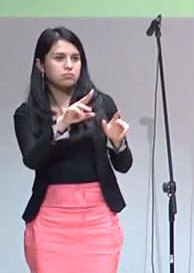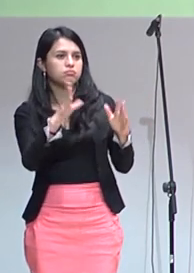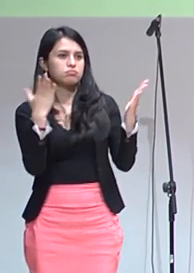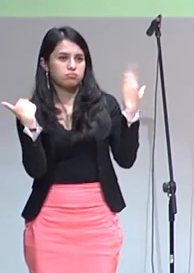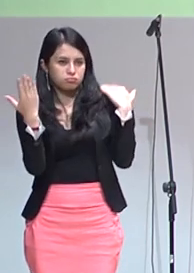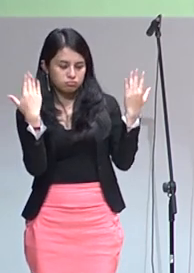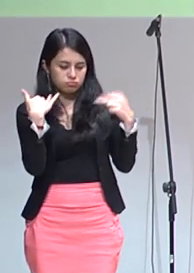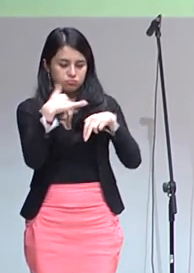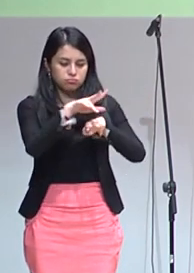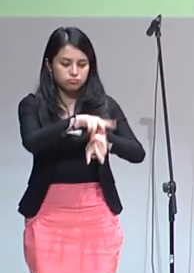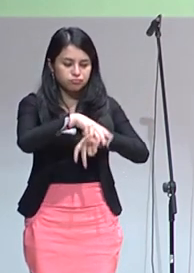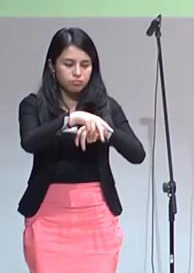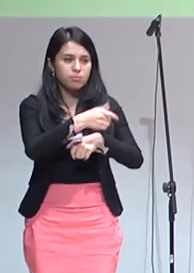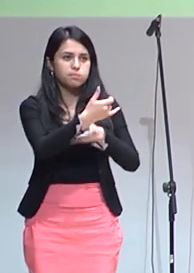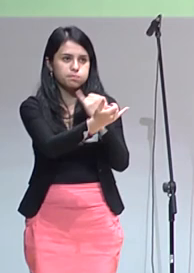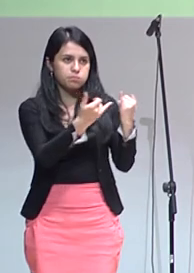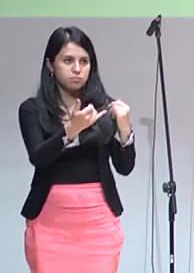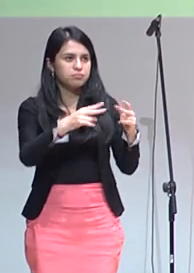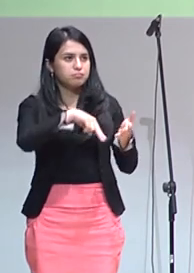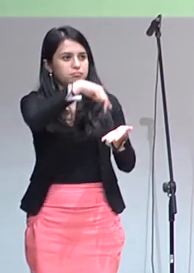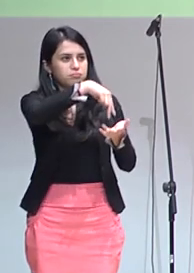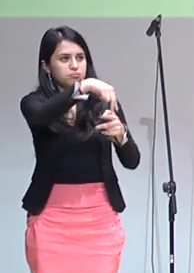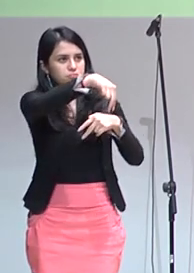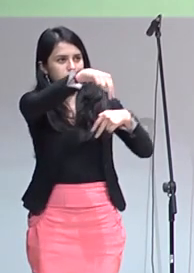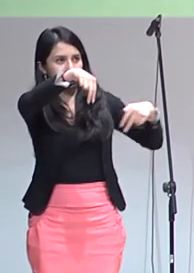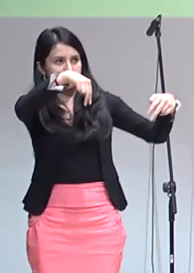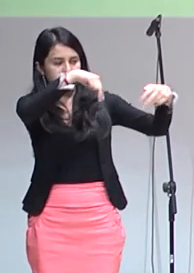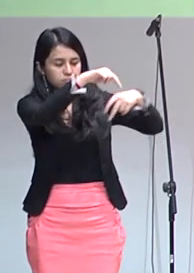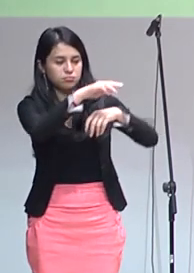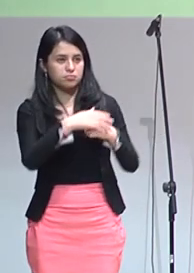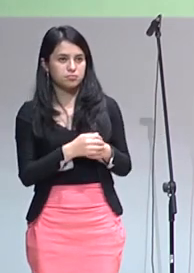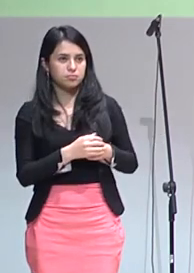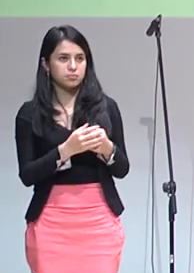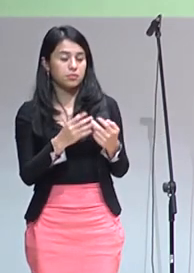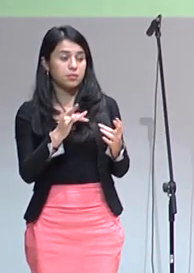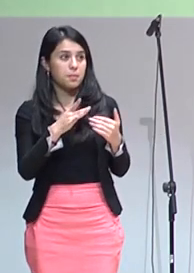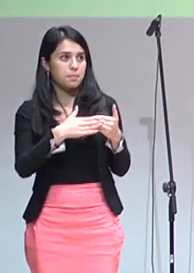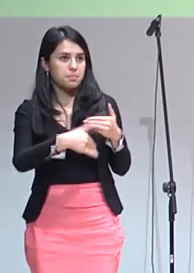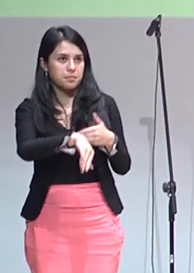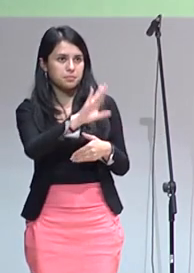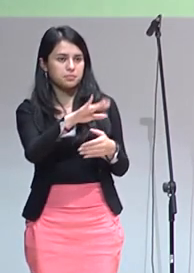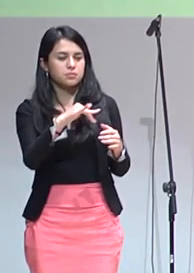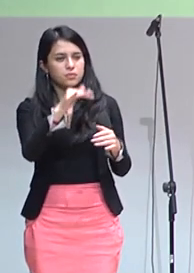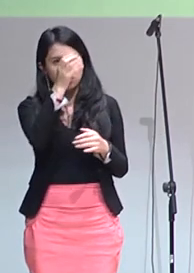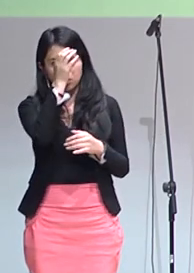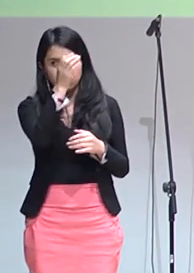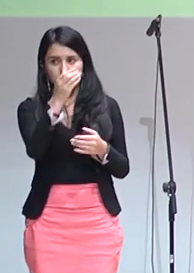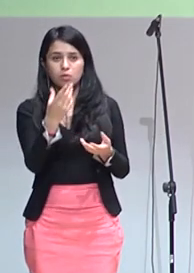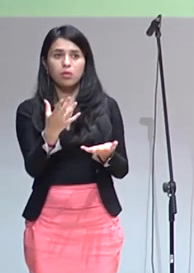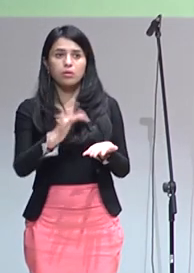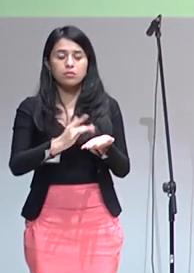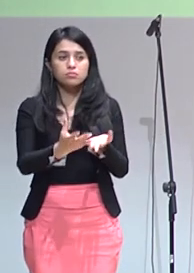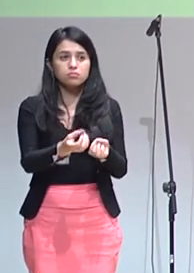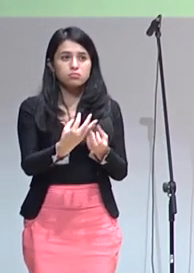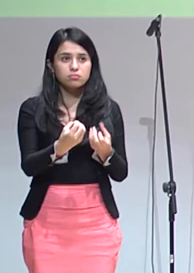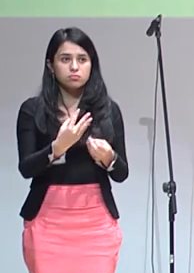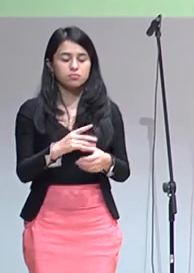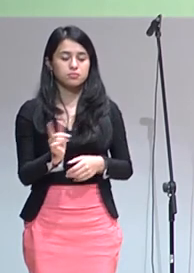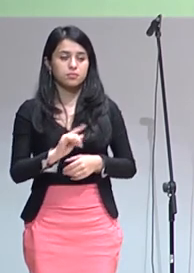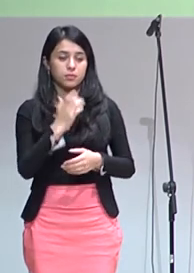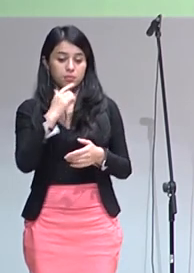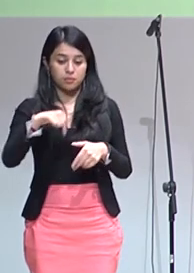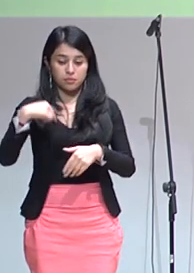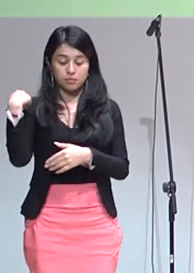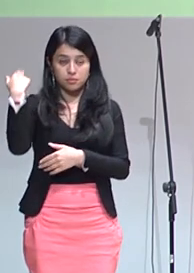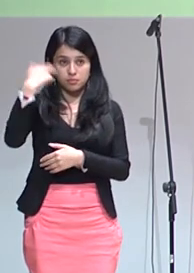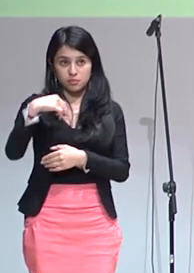agricultores en, ¿no?, en los monumentos. O sea, va más allá, se supera más allá el concepto de héroe. Nosotros, la historia nuestra, por ejemplo, del